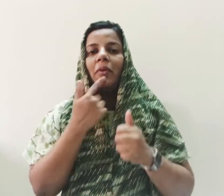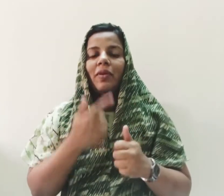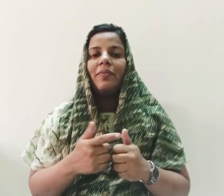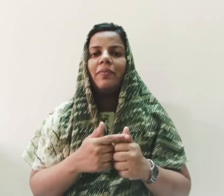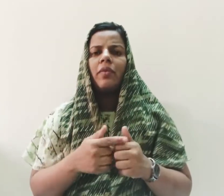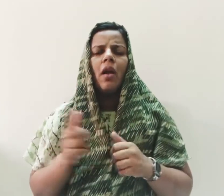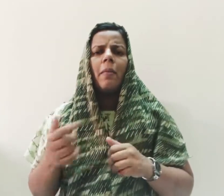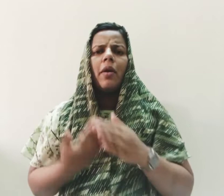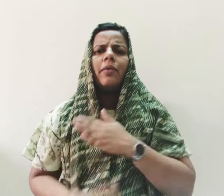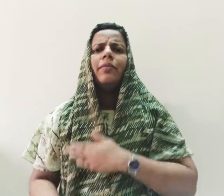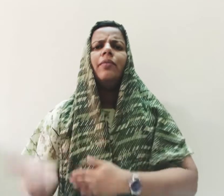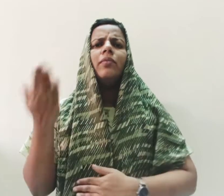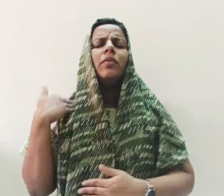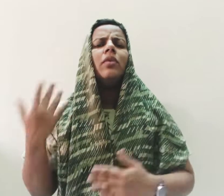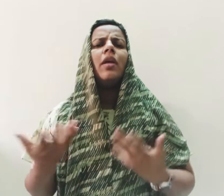വന്നപ്പോൾ ഏലിയാവ് ചോദിച്ചു,